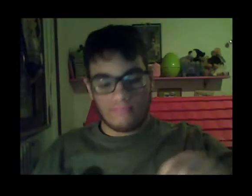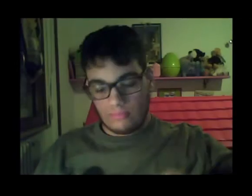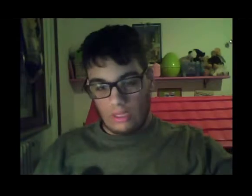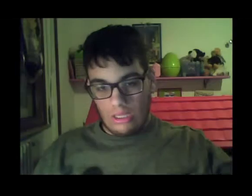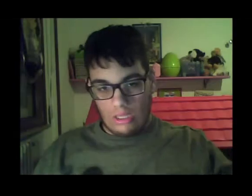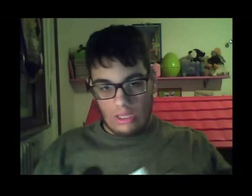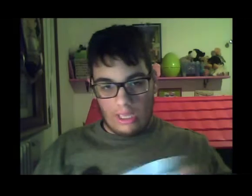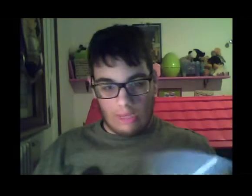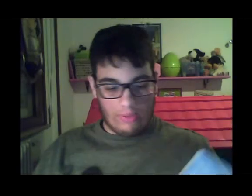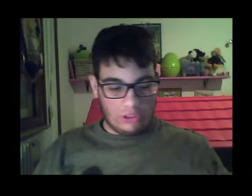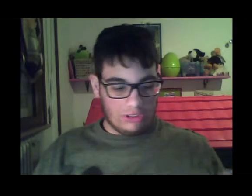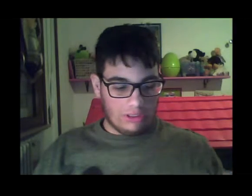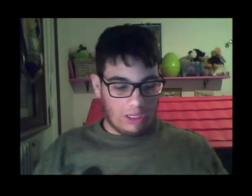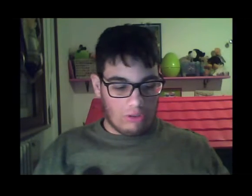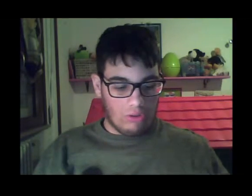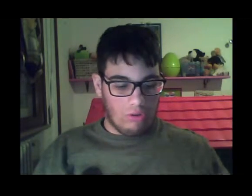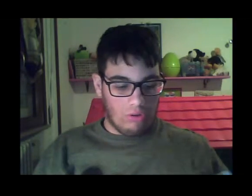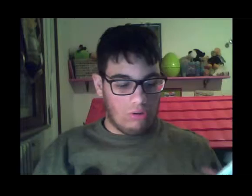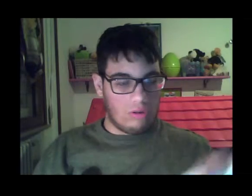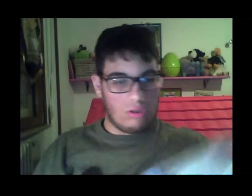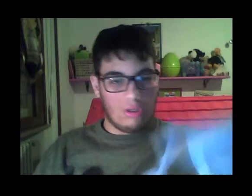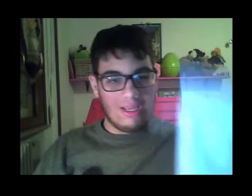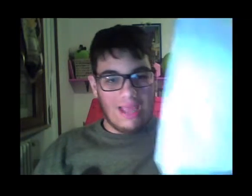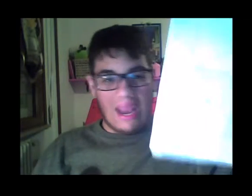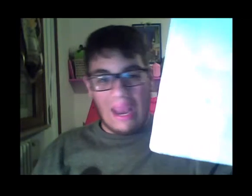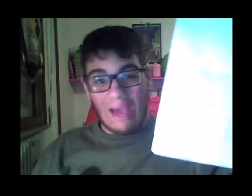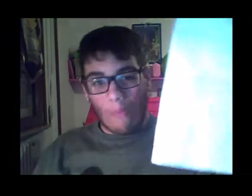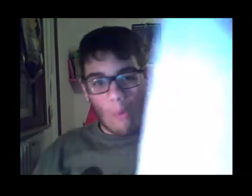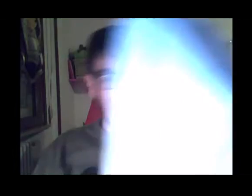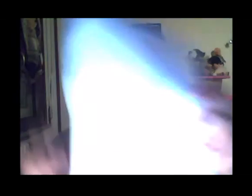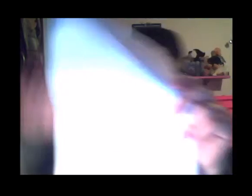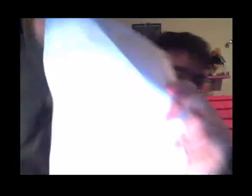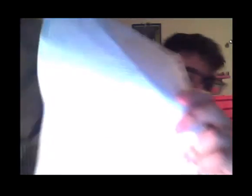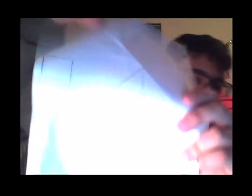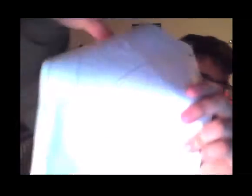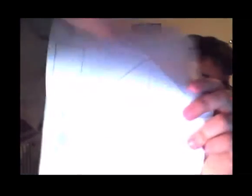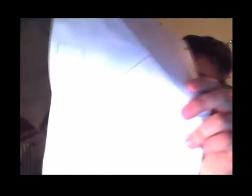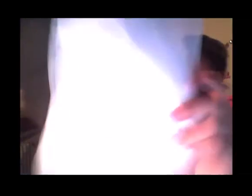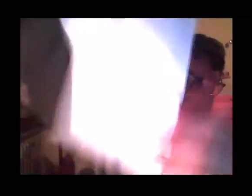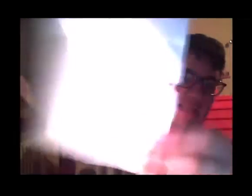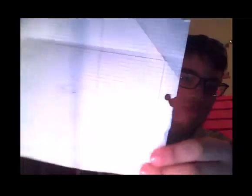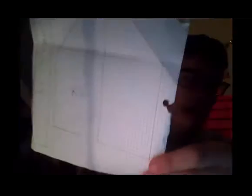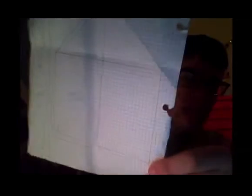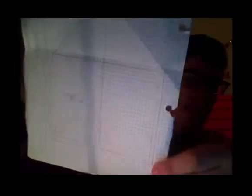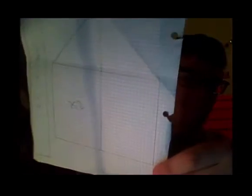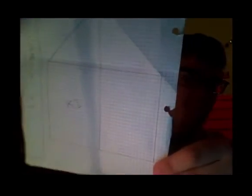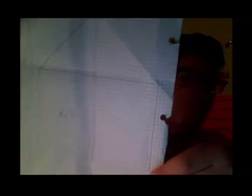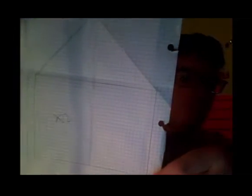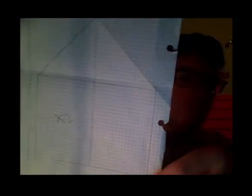e qui ci stanno... Questa è grandezza naturale, proprio